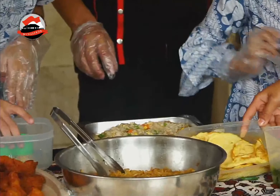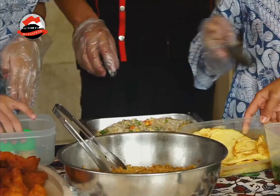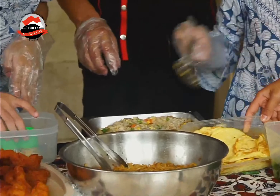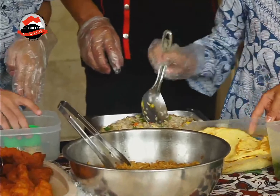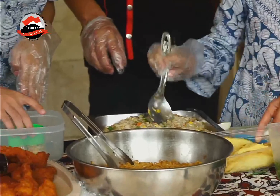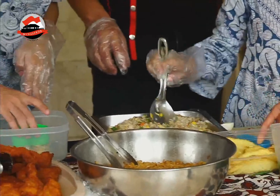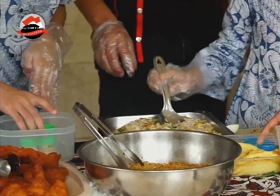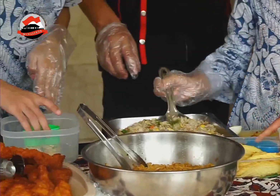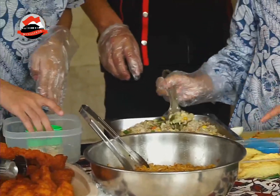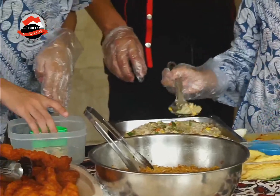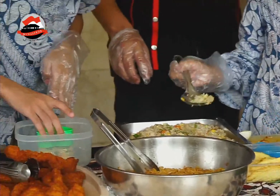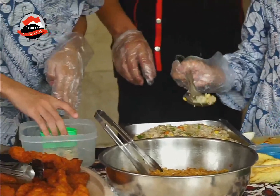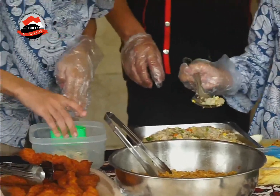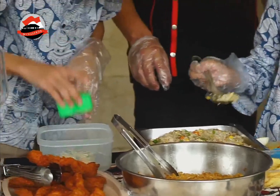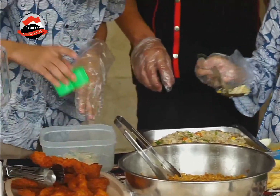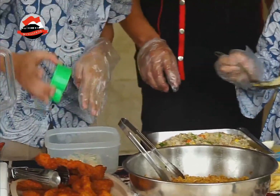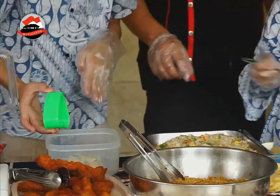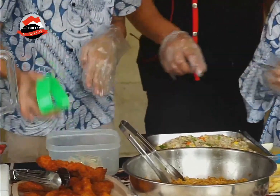Ore.